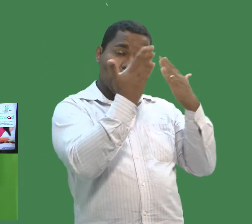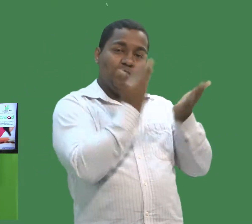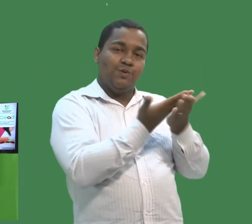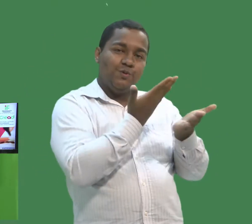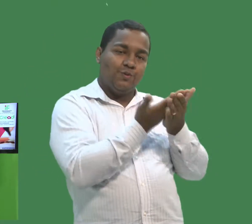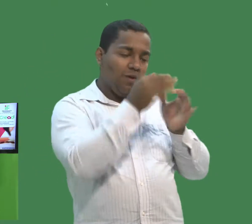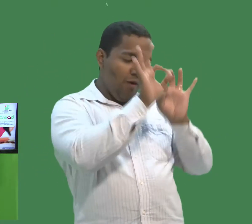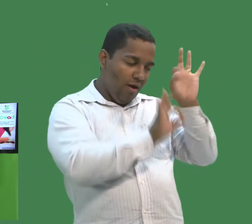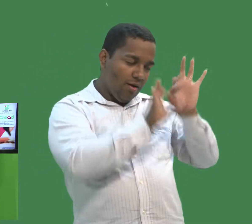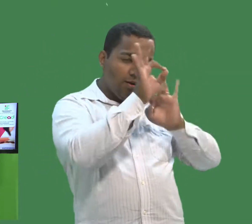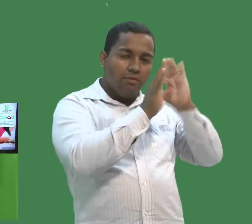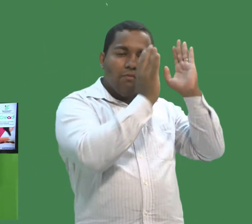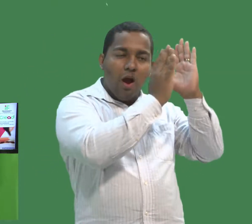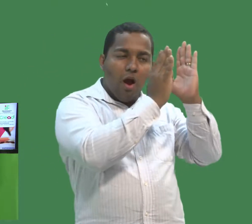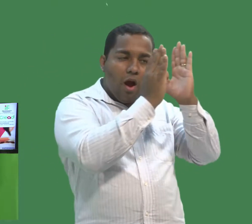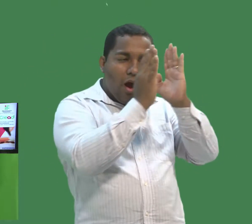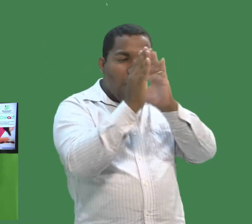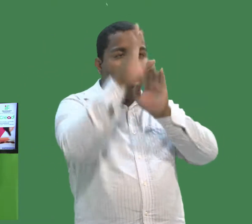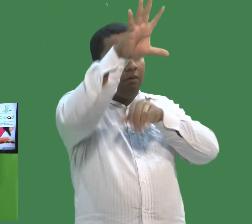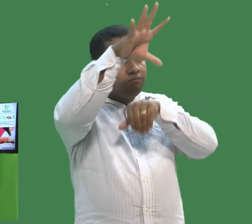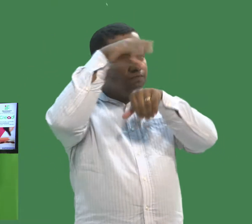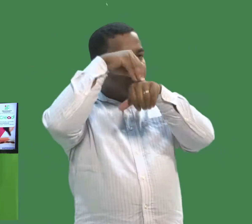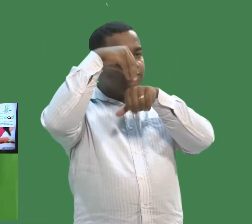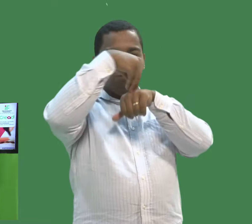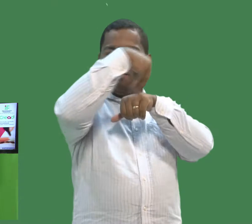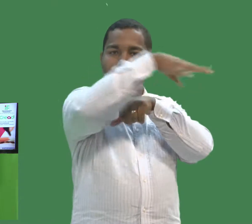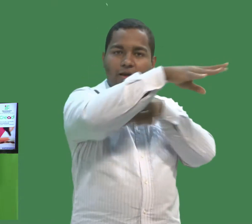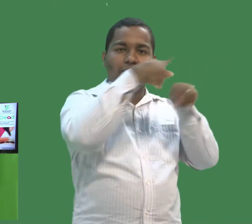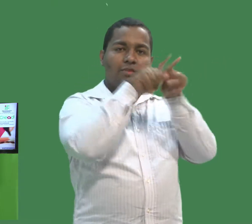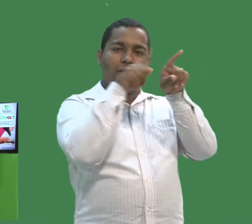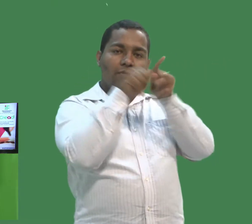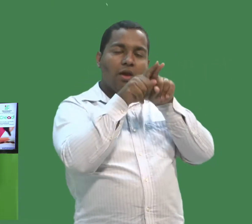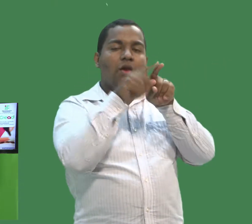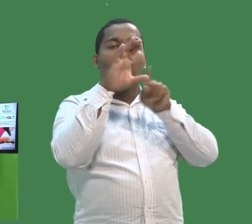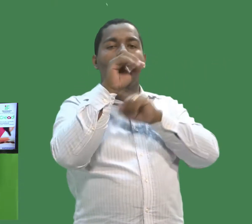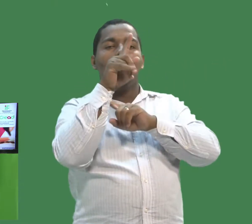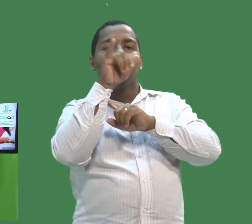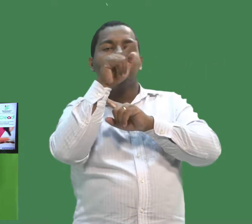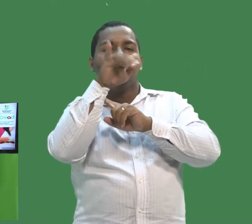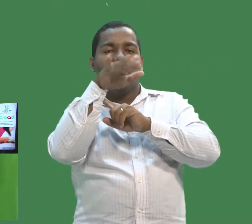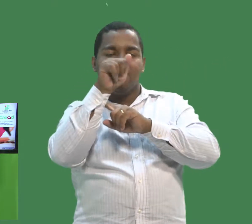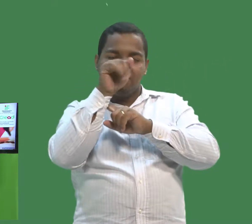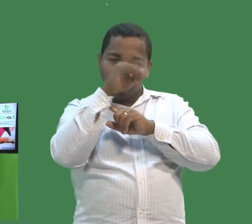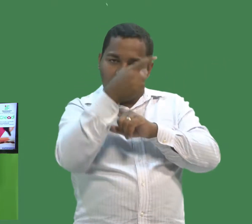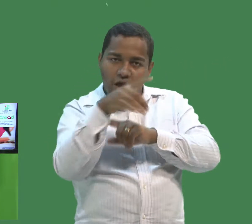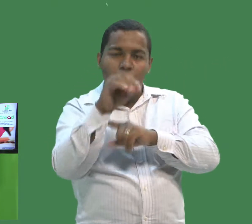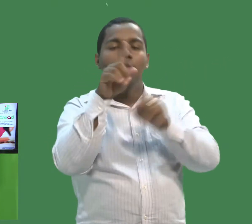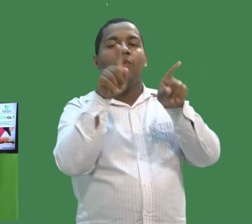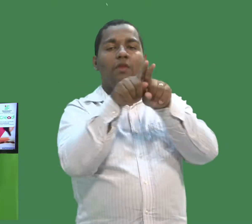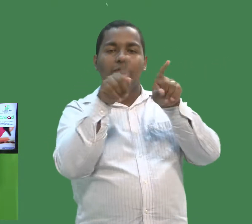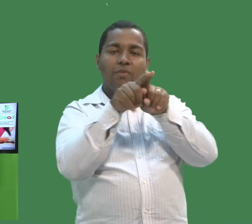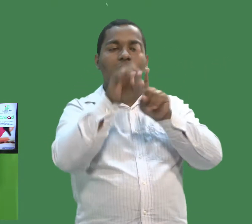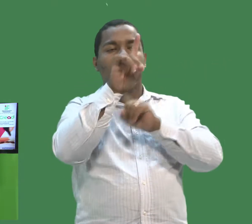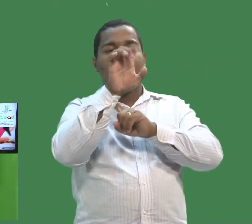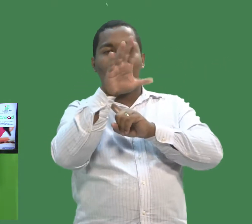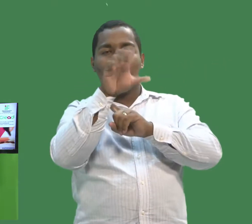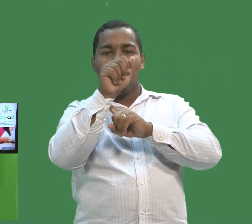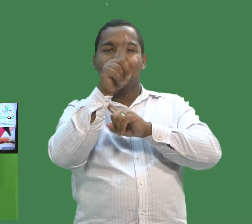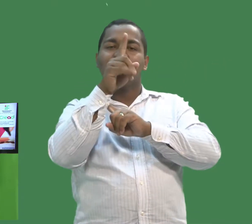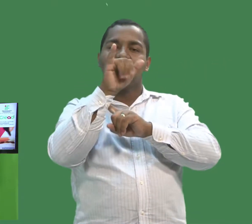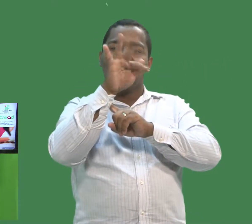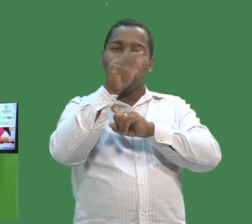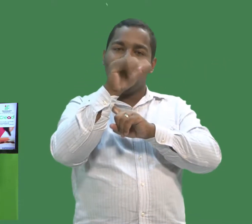estuda a organização dos processos de emissão e recepção, de codificação e de decodificação da linguagem verbal, com